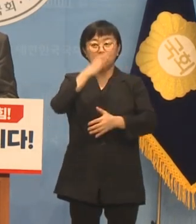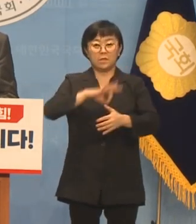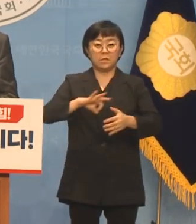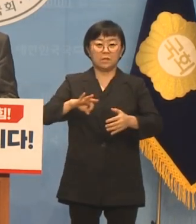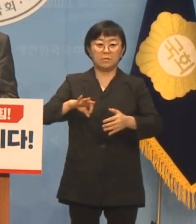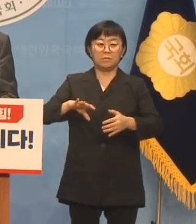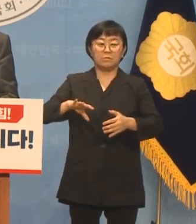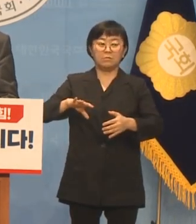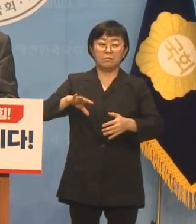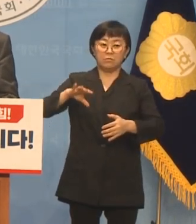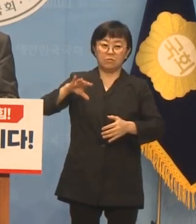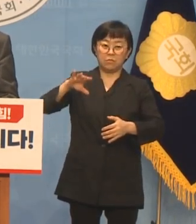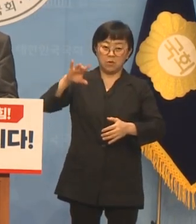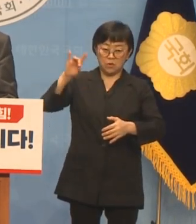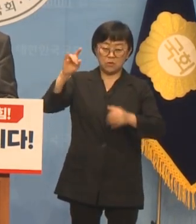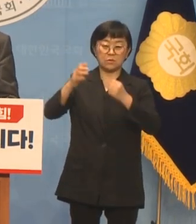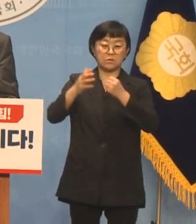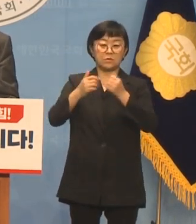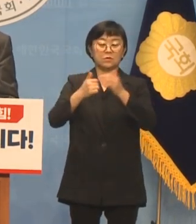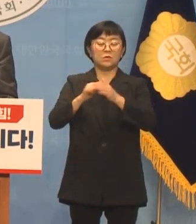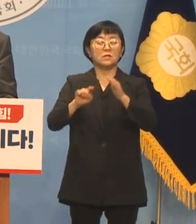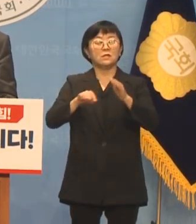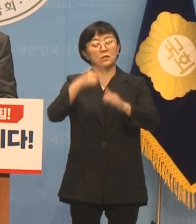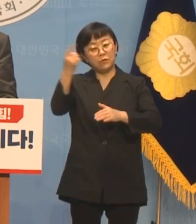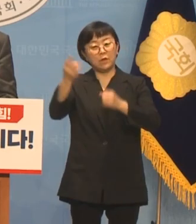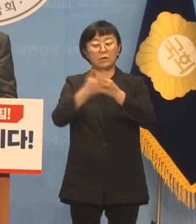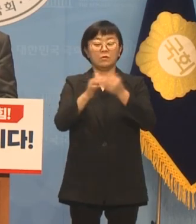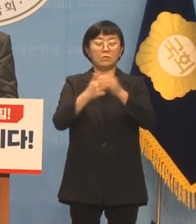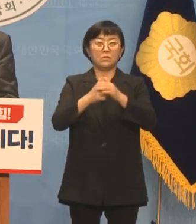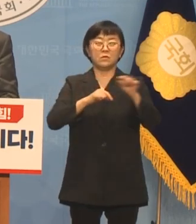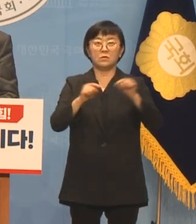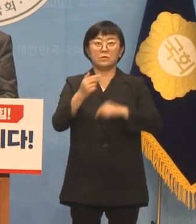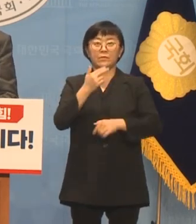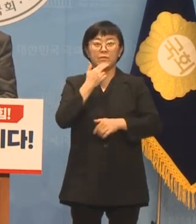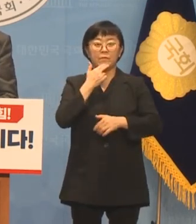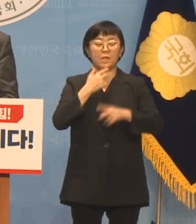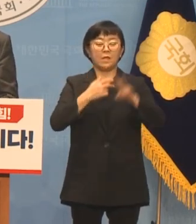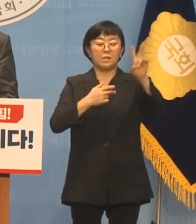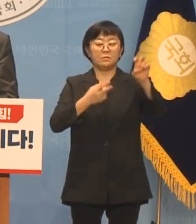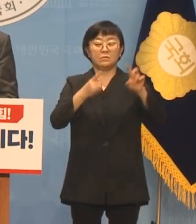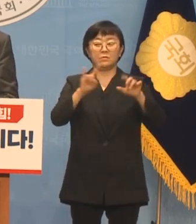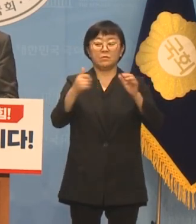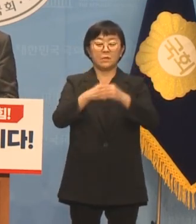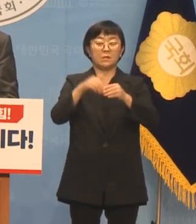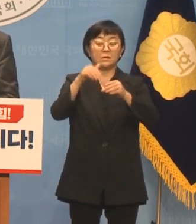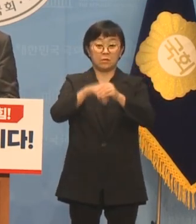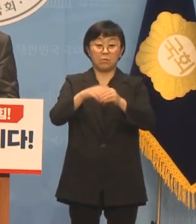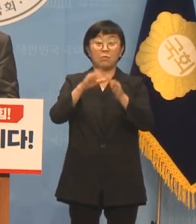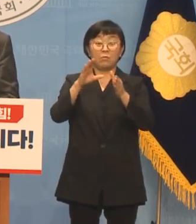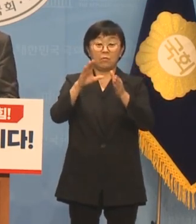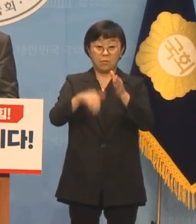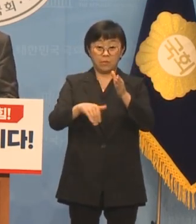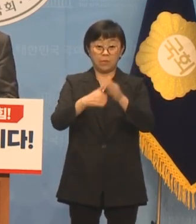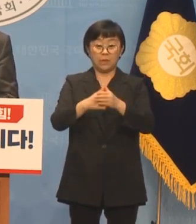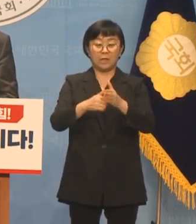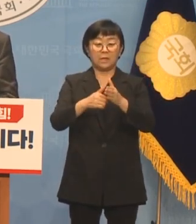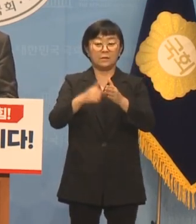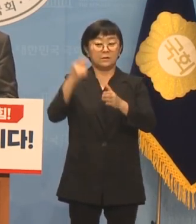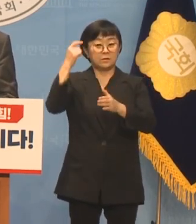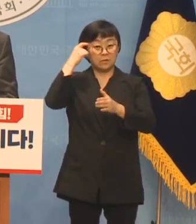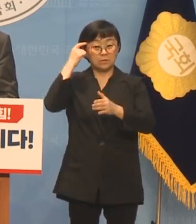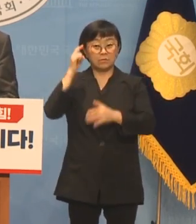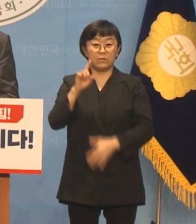우선하는 정치가 있을 수 없습니다. 이제 제22대 총선의 시대